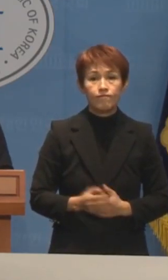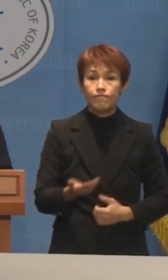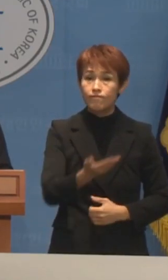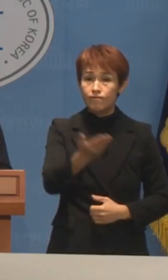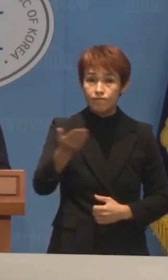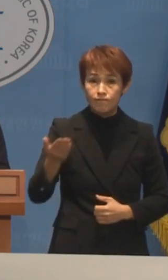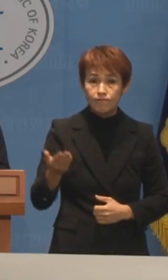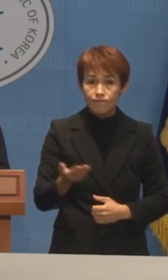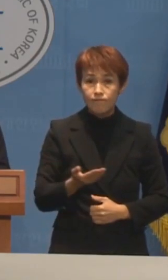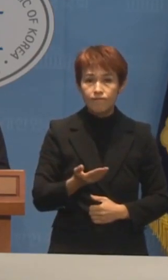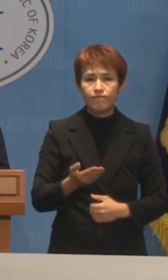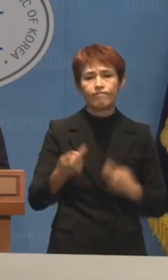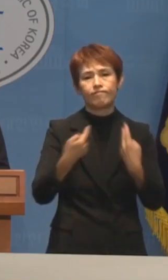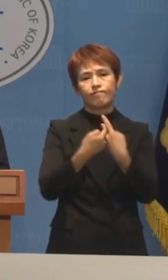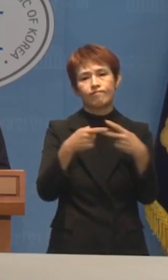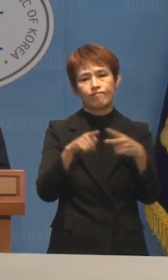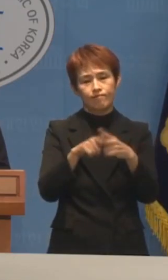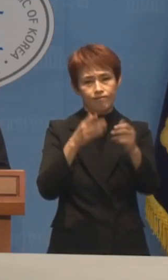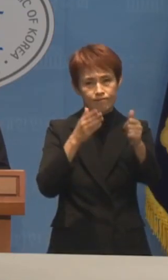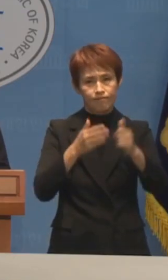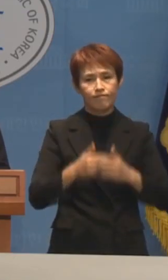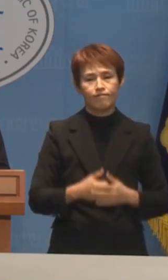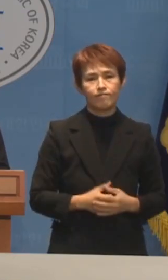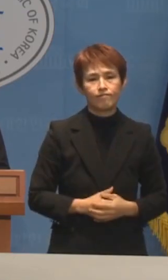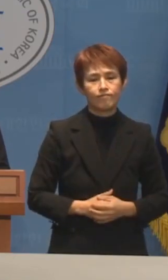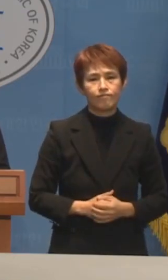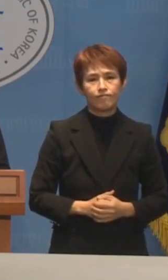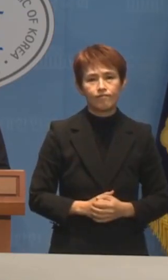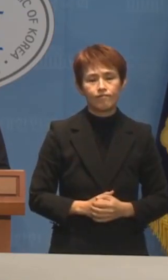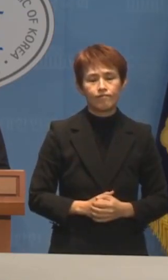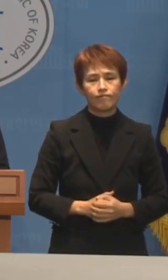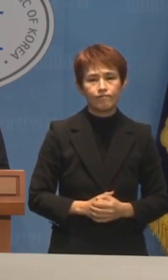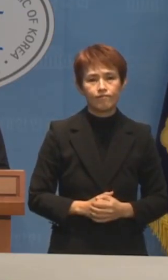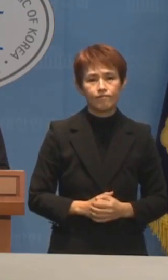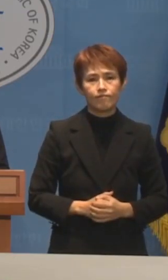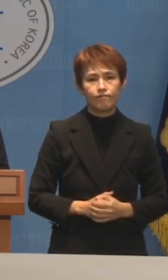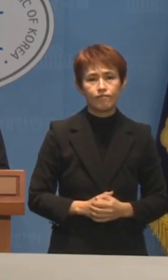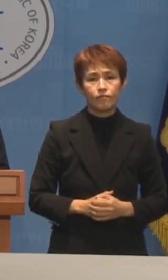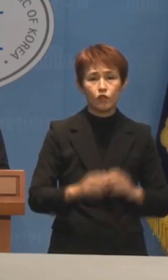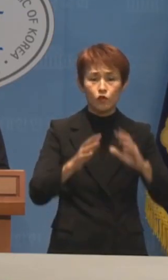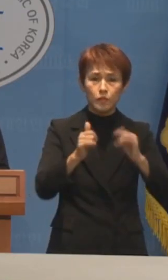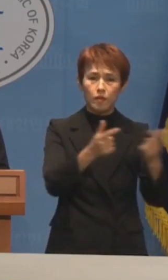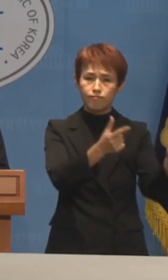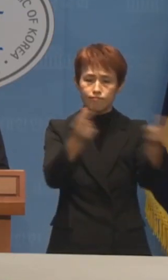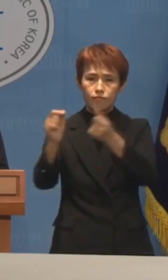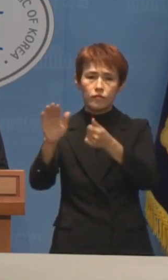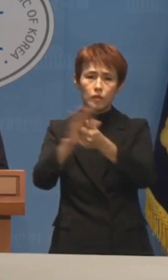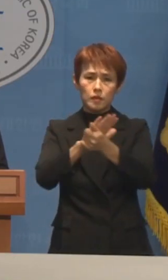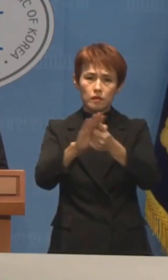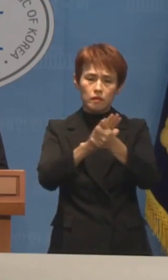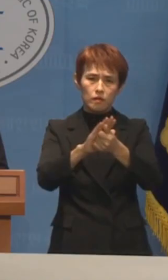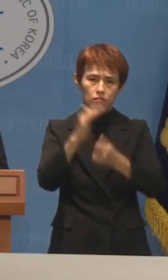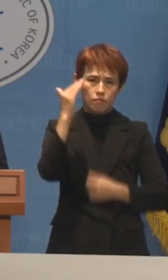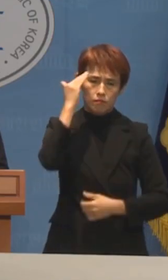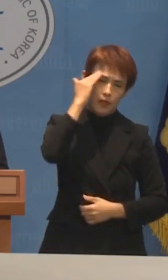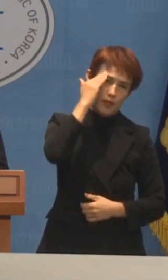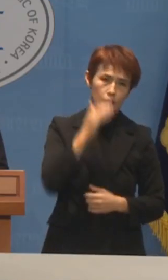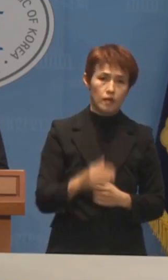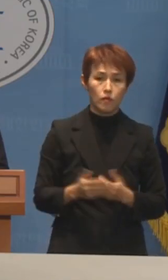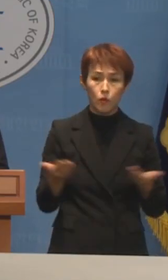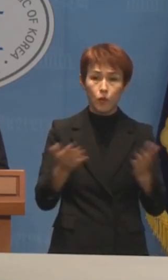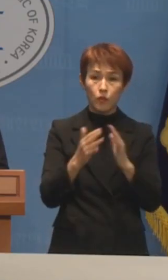기자분들께서 이해해 주셨으면 감사하겠습니다. 이는 국민의 보편적 서비스의 침해, 그다음에